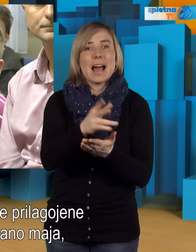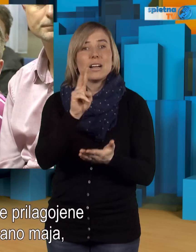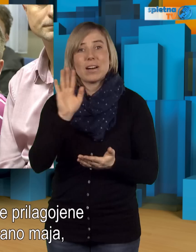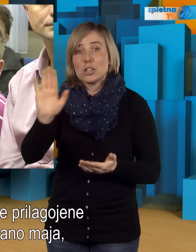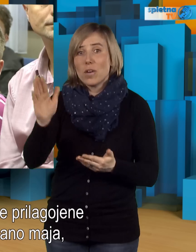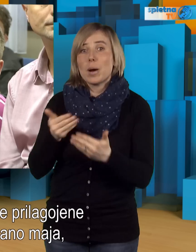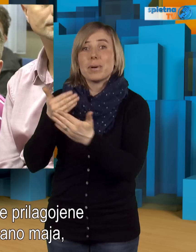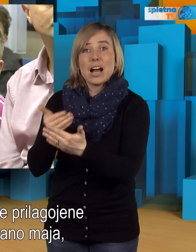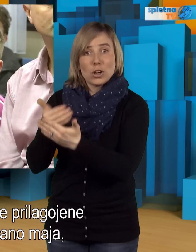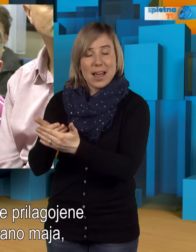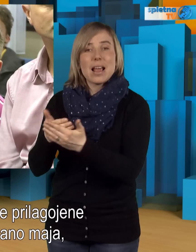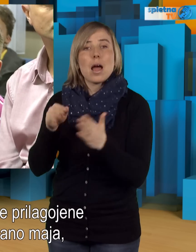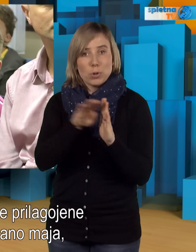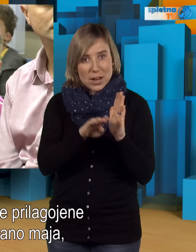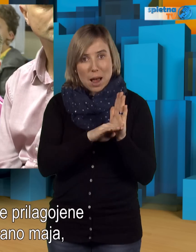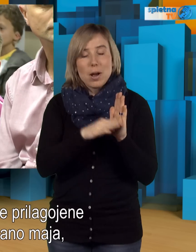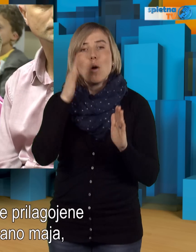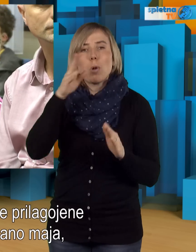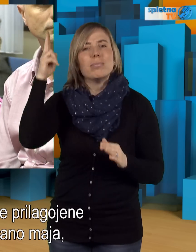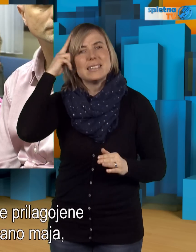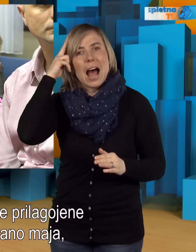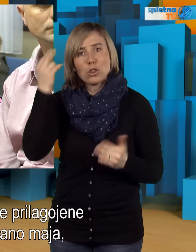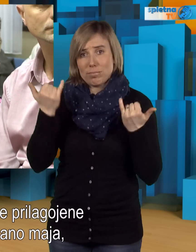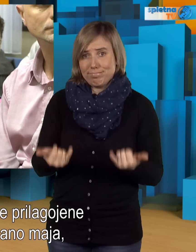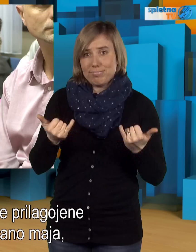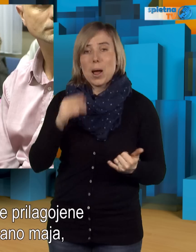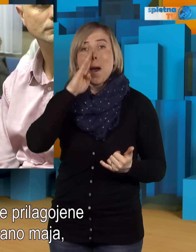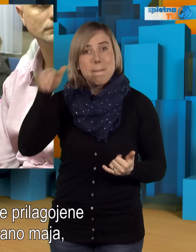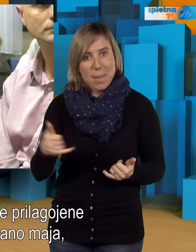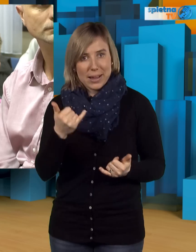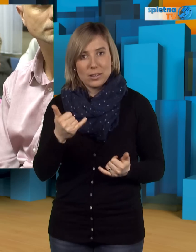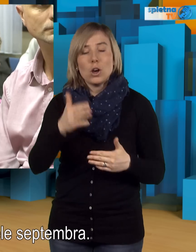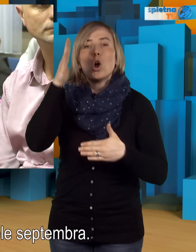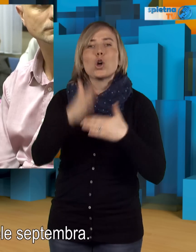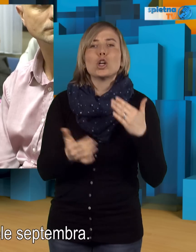prilagojene programe, bo znano maja, končno število pa šele septembra.